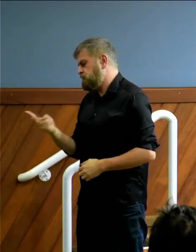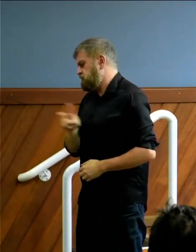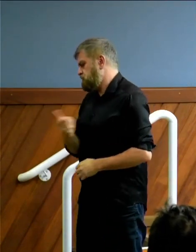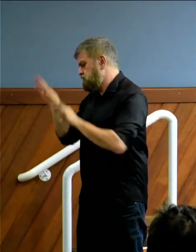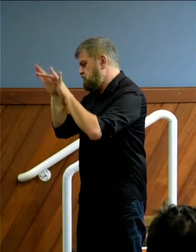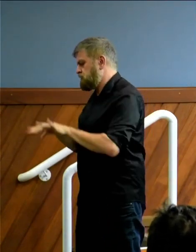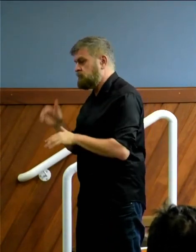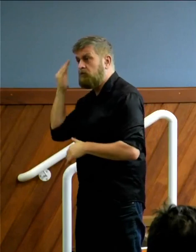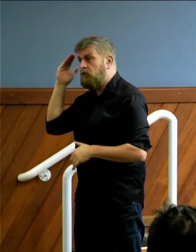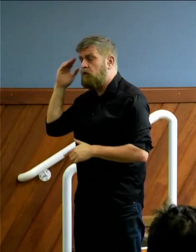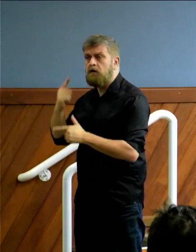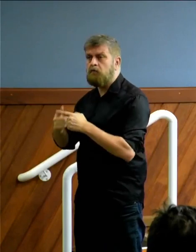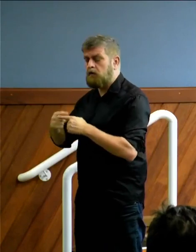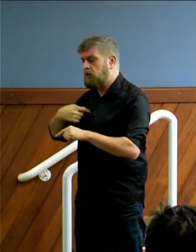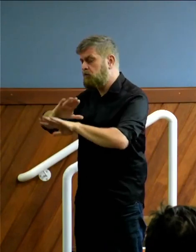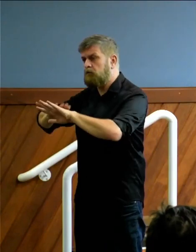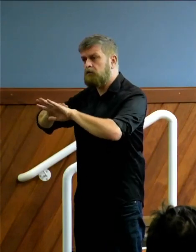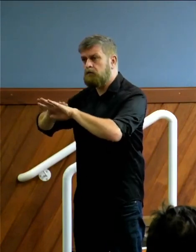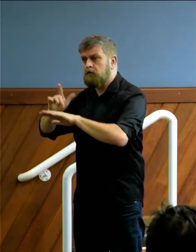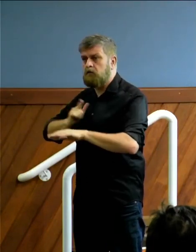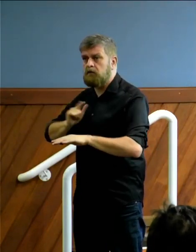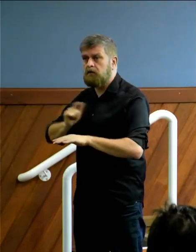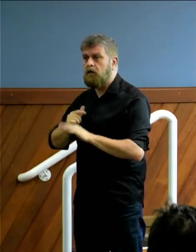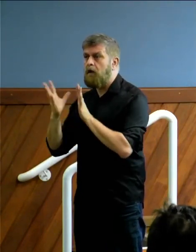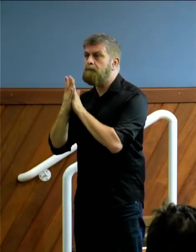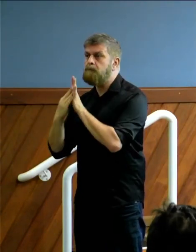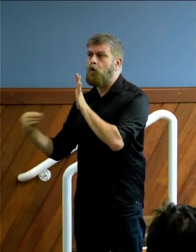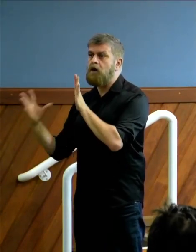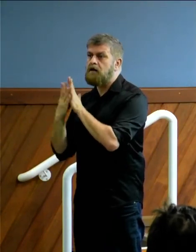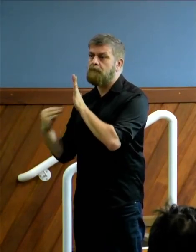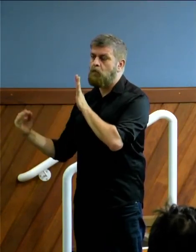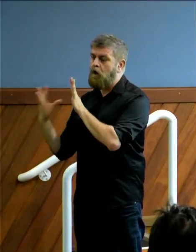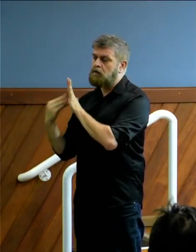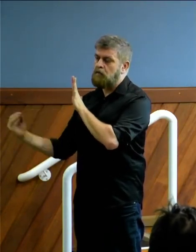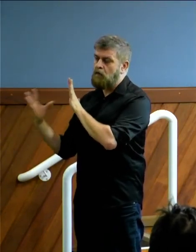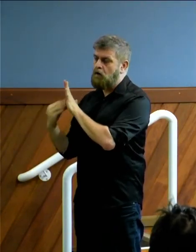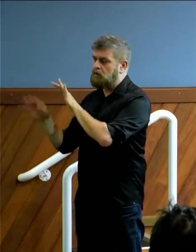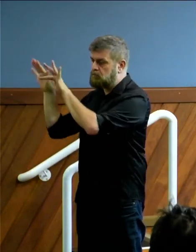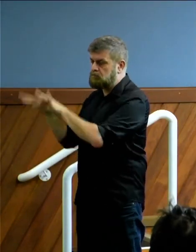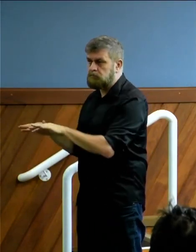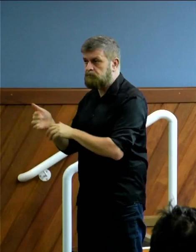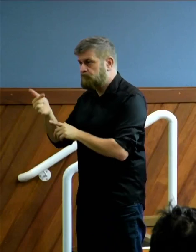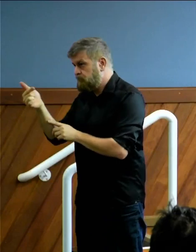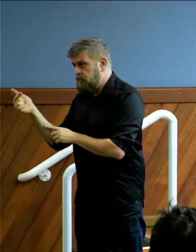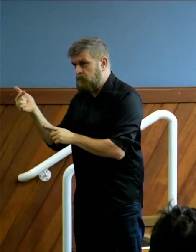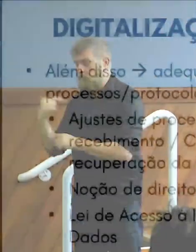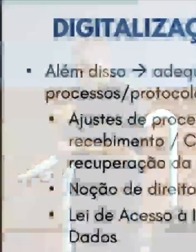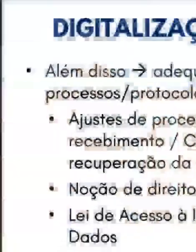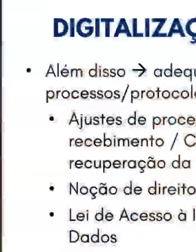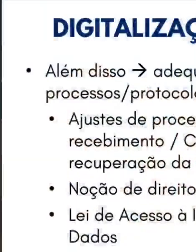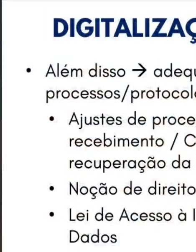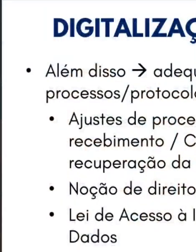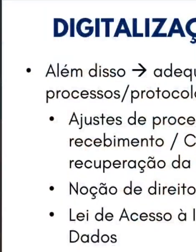entender o porquê que você está fazendo isso ou só porque é uma moda, né? É uma moda digitalizar e não existe isso, né? Então vamos